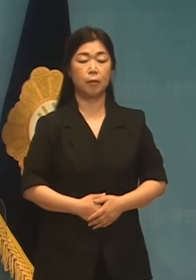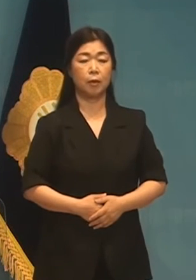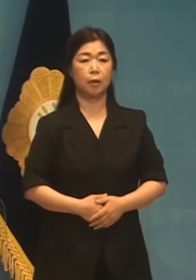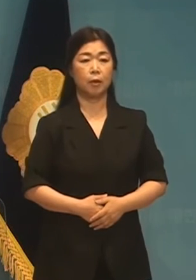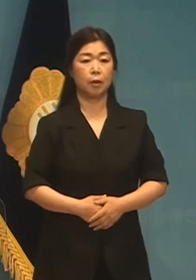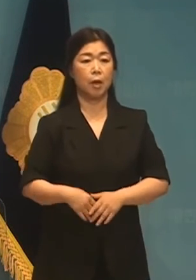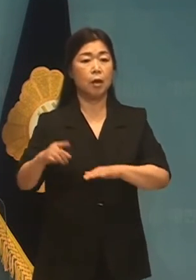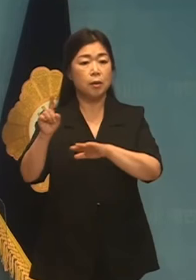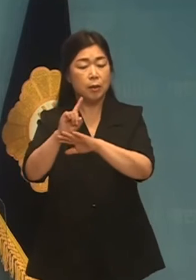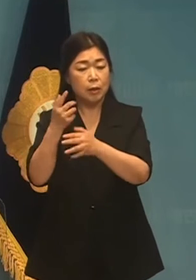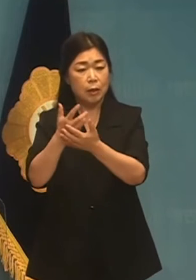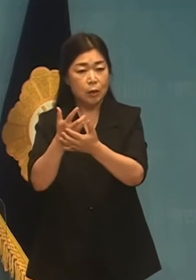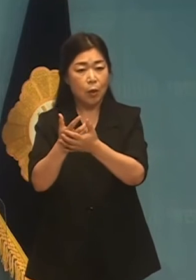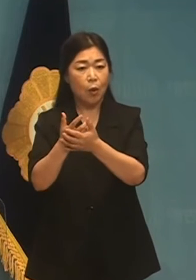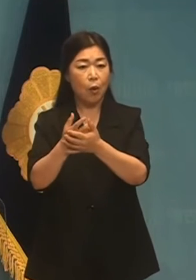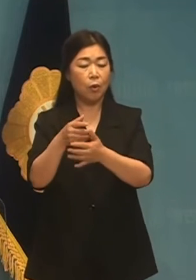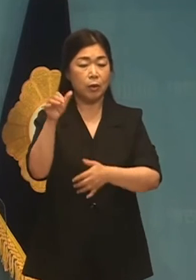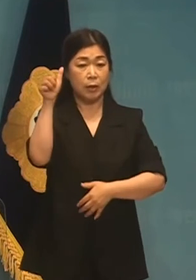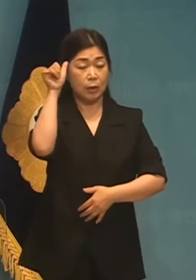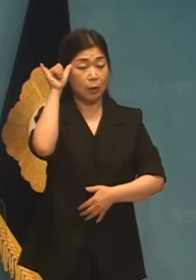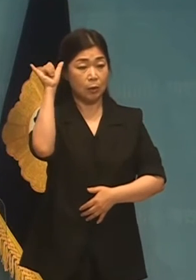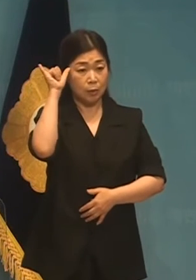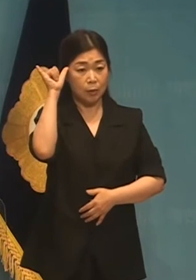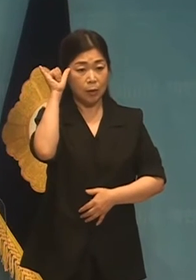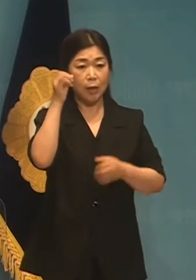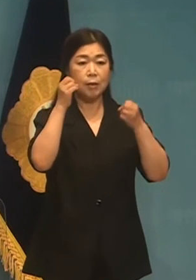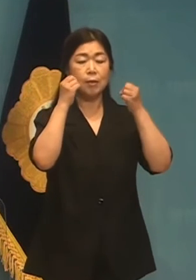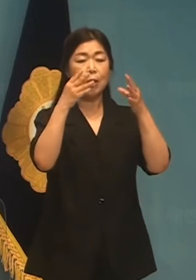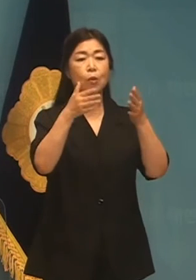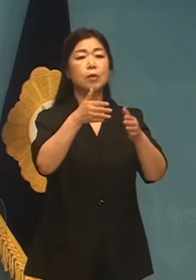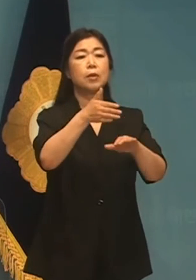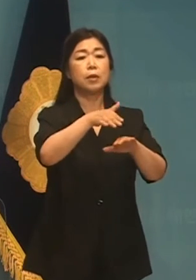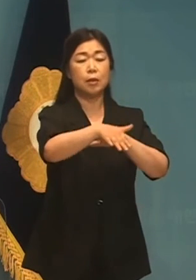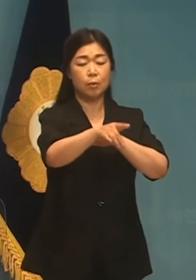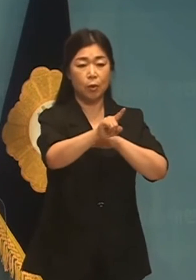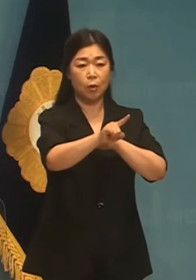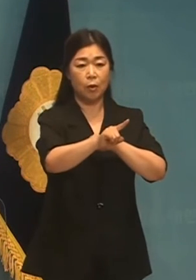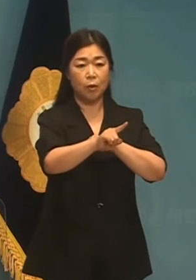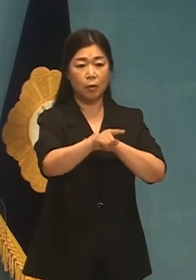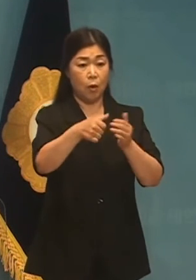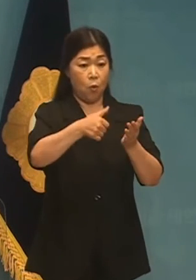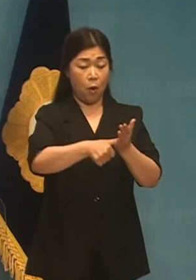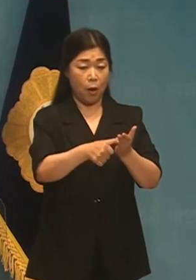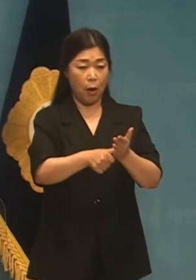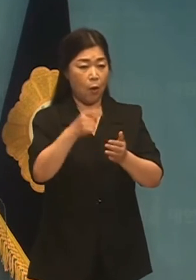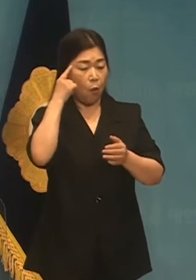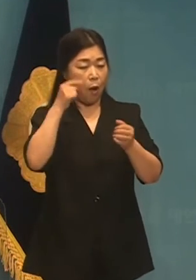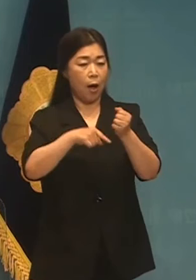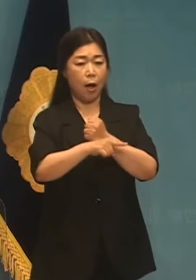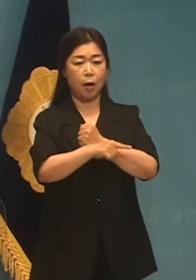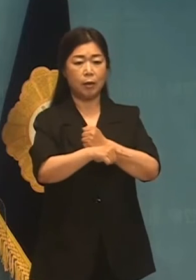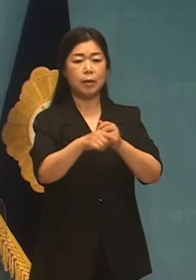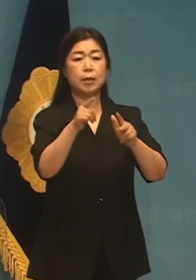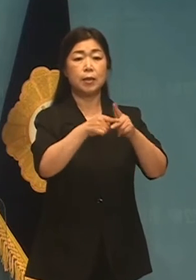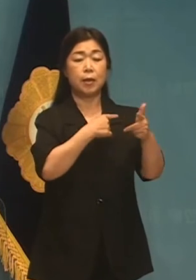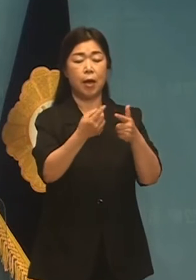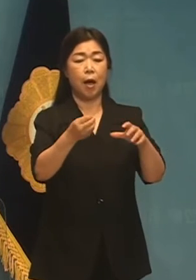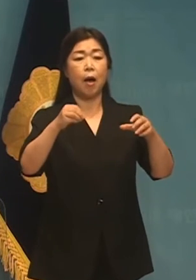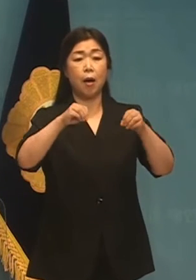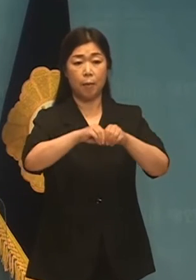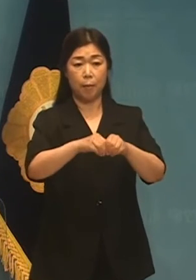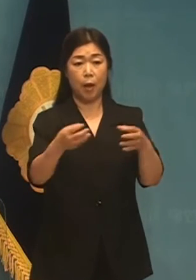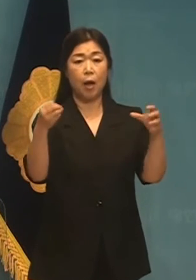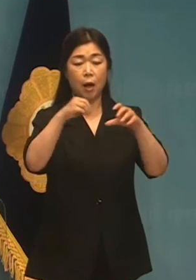디지털과 인공지능 시대의 새로운 한국 패러다임은 인문지성과 과학 문해력이 결합되는